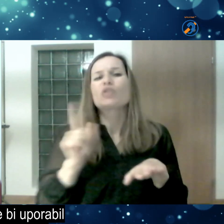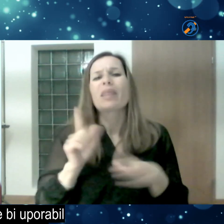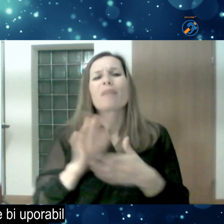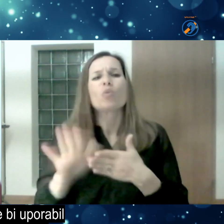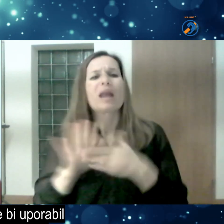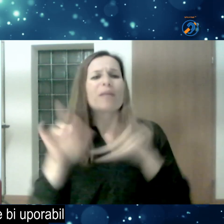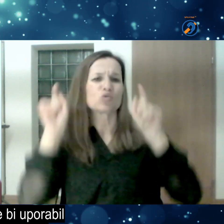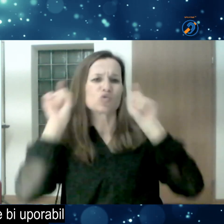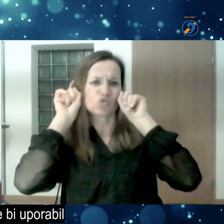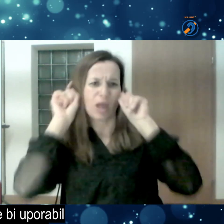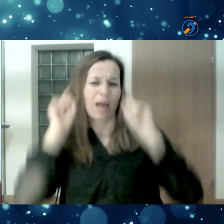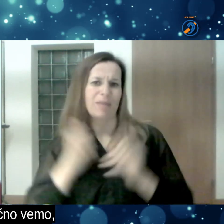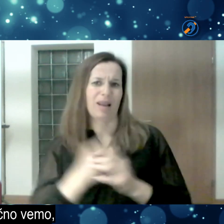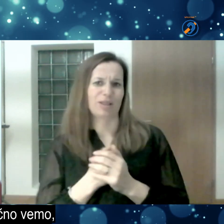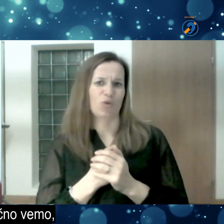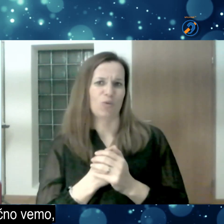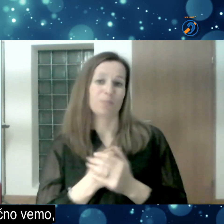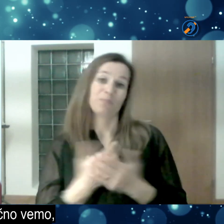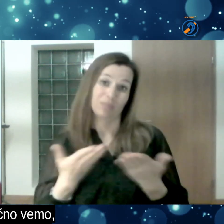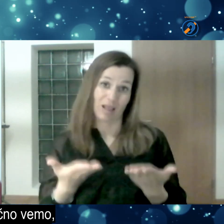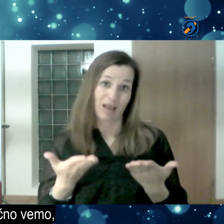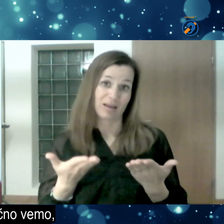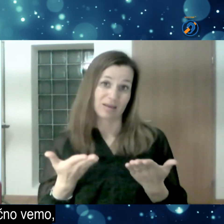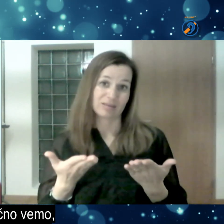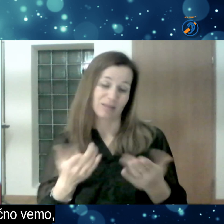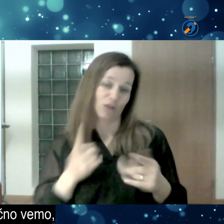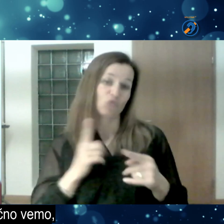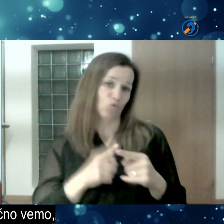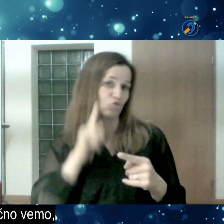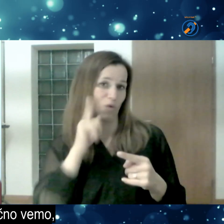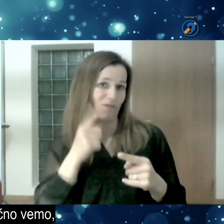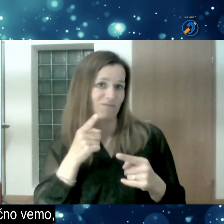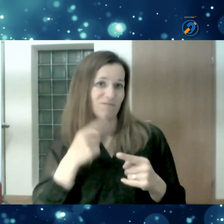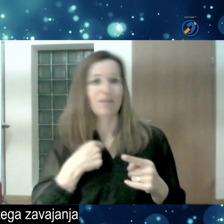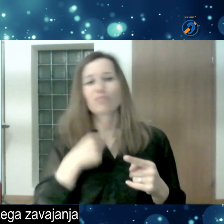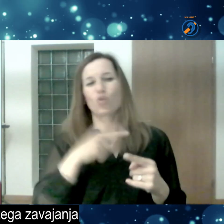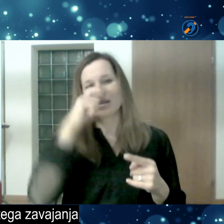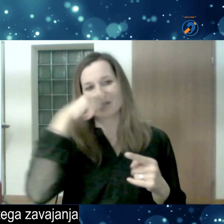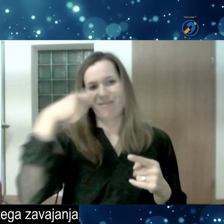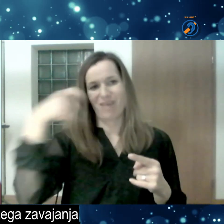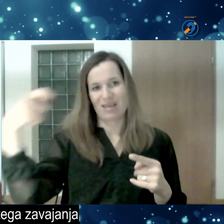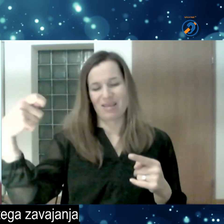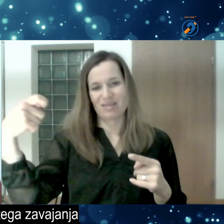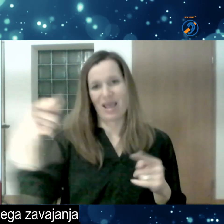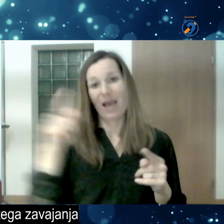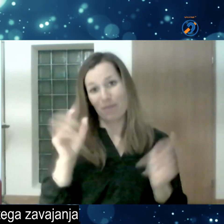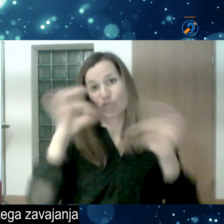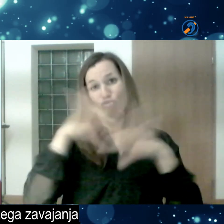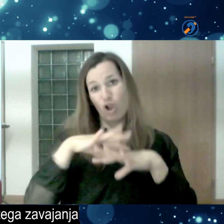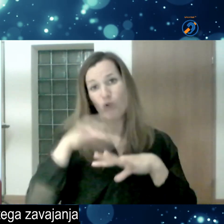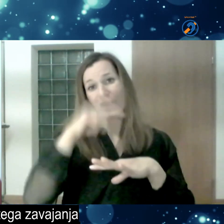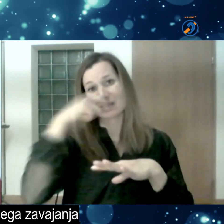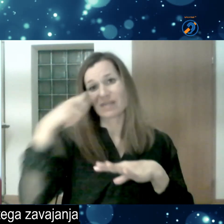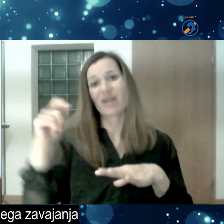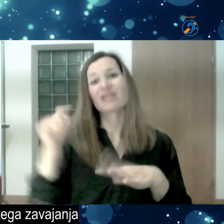slušnih aparatov. Danes točno vemo, da to je eno zavajanje, ampak žal je tega zavajanja